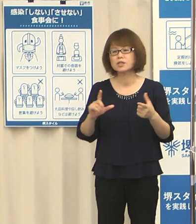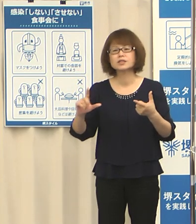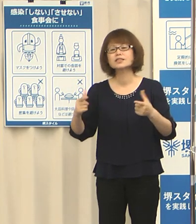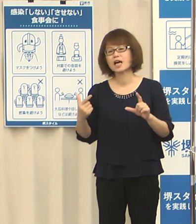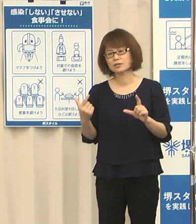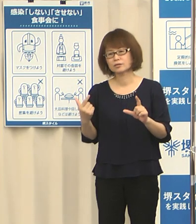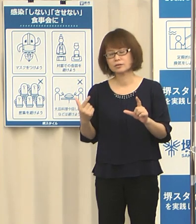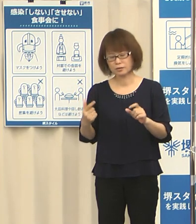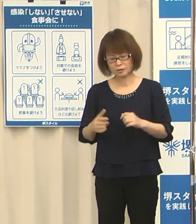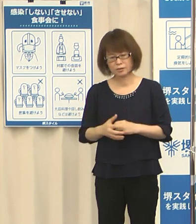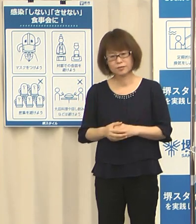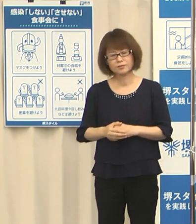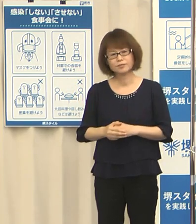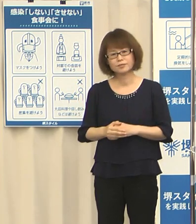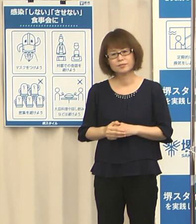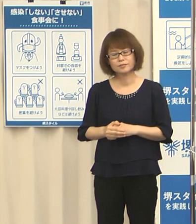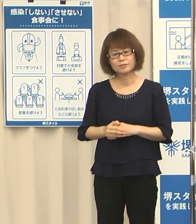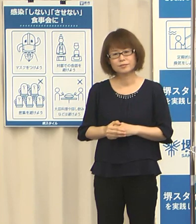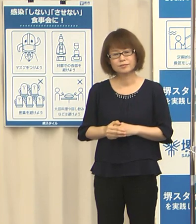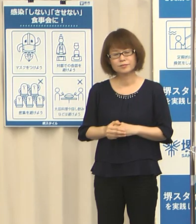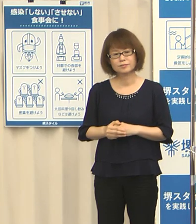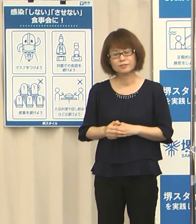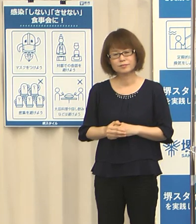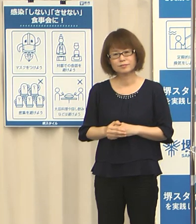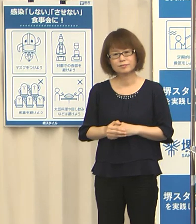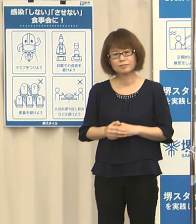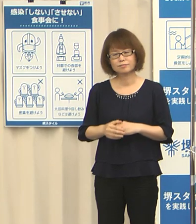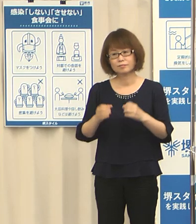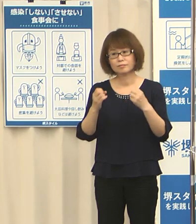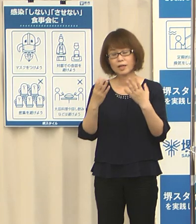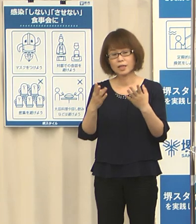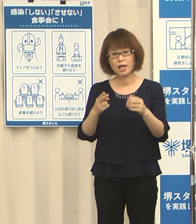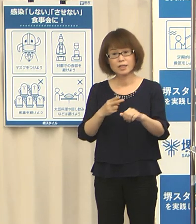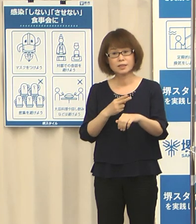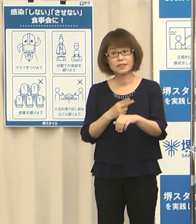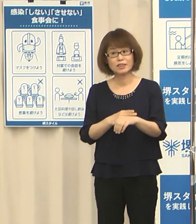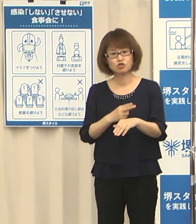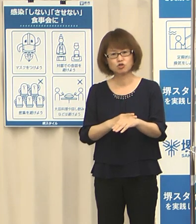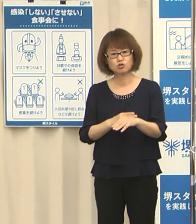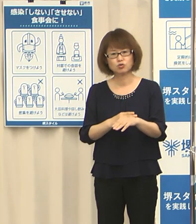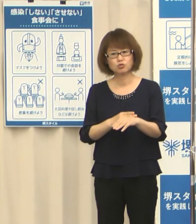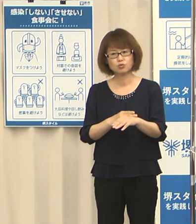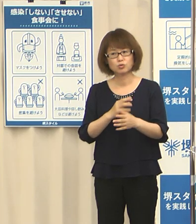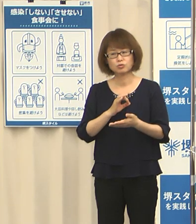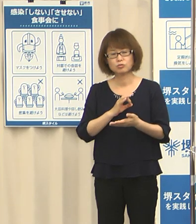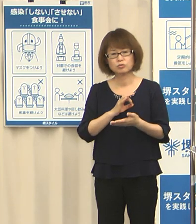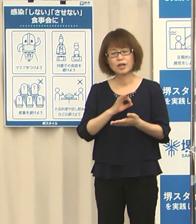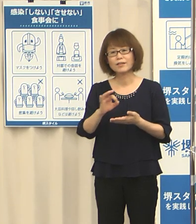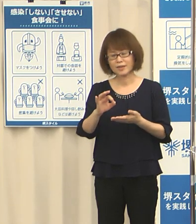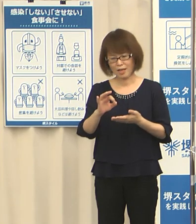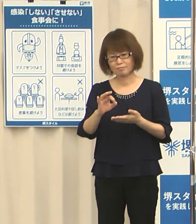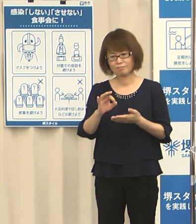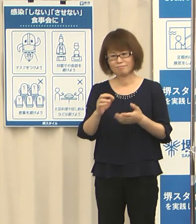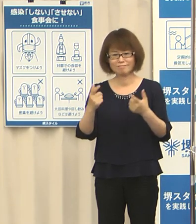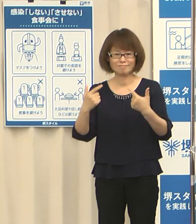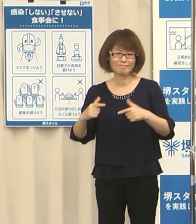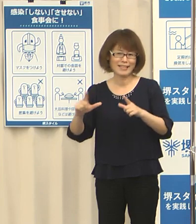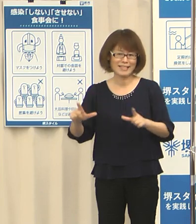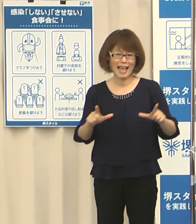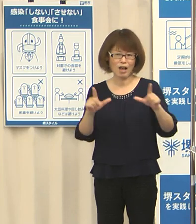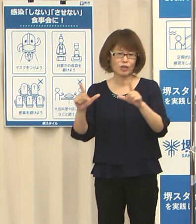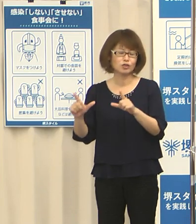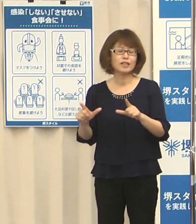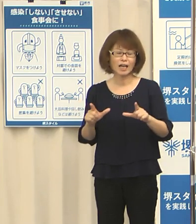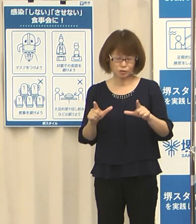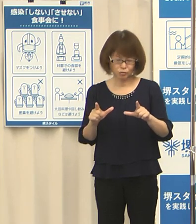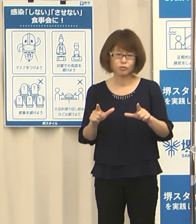会とは違っていくんじゃないか、その意味でも新しい技術を活用して生活スタイルを